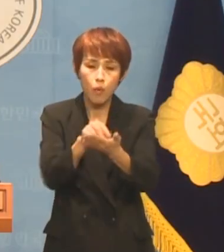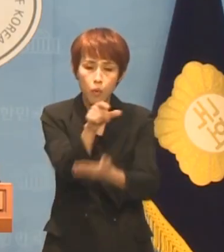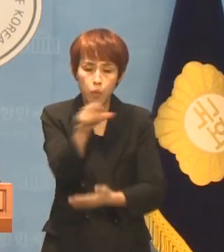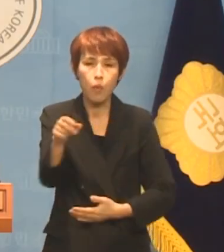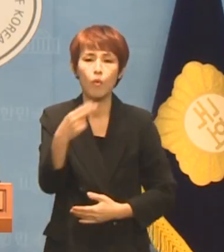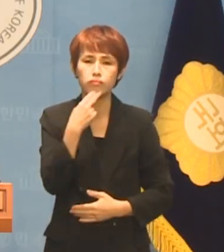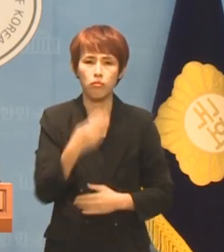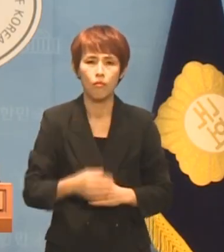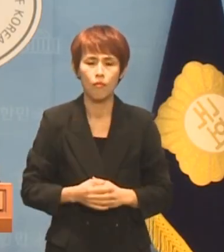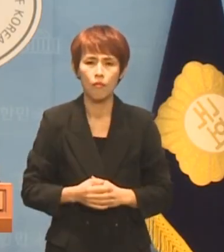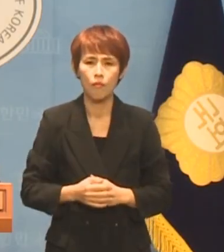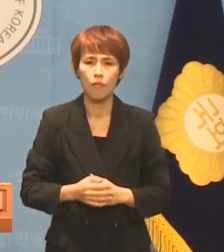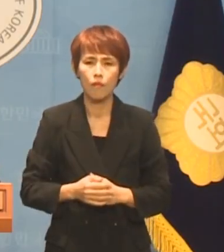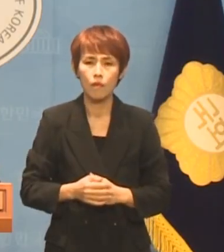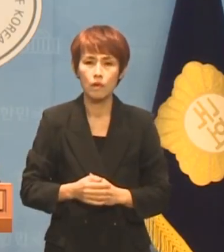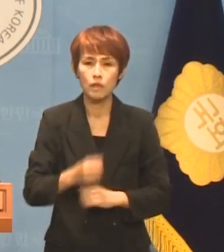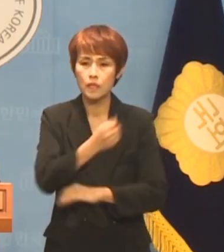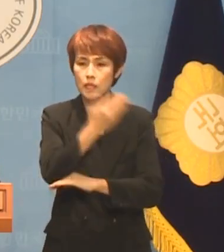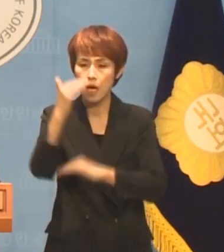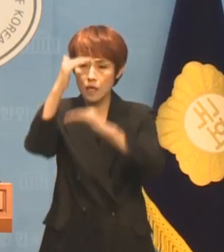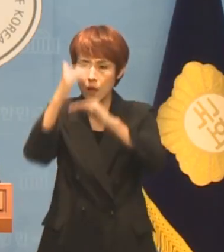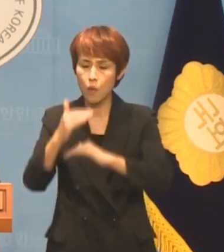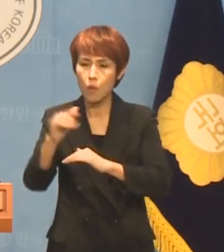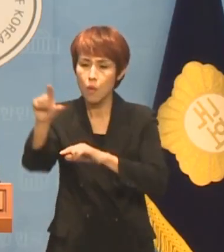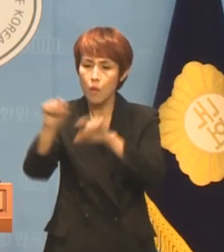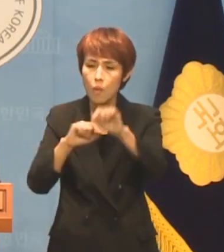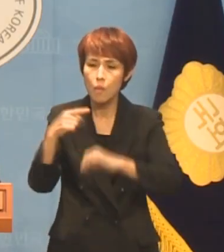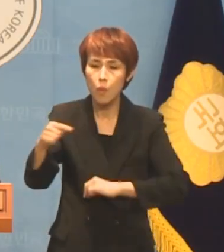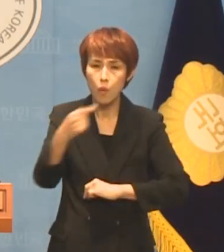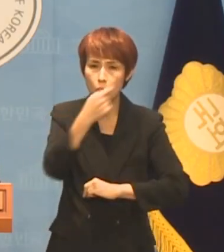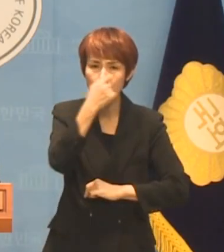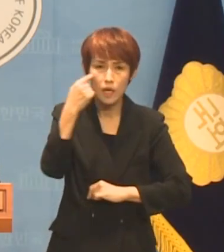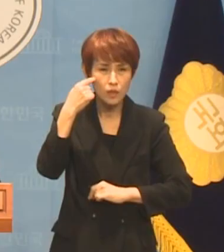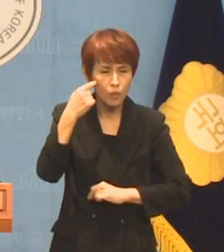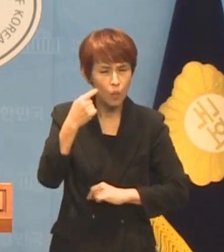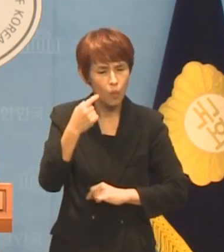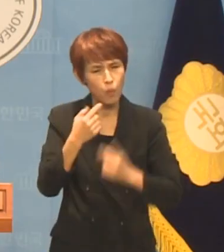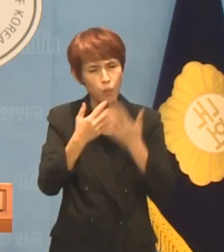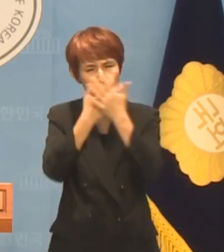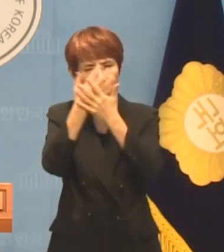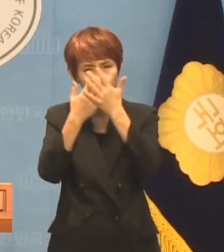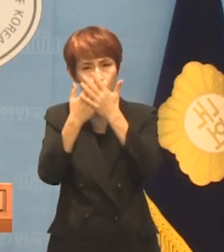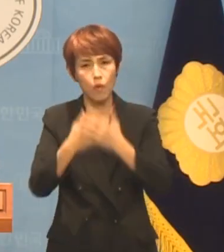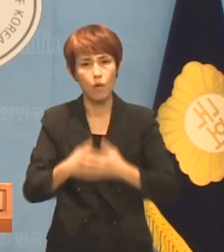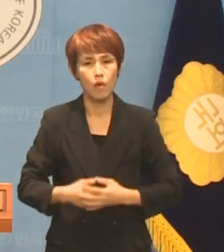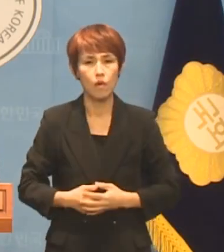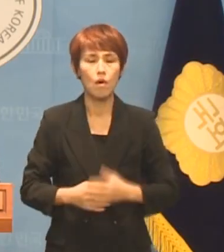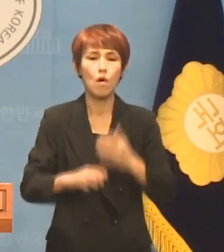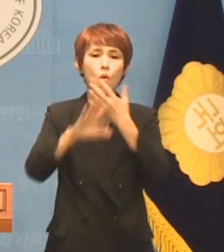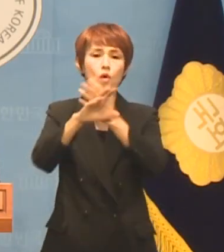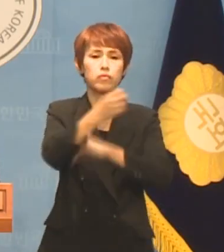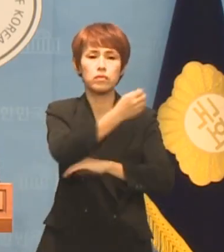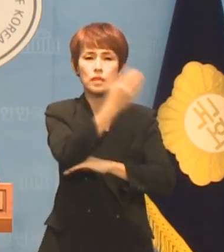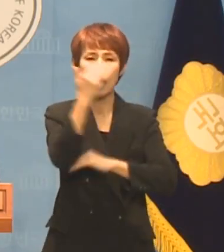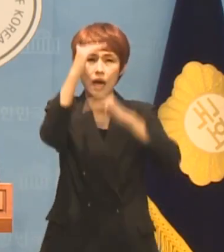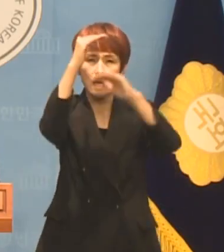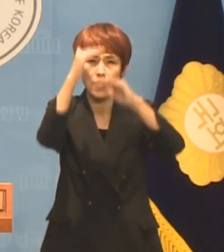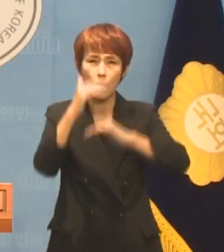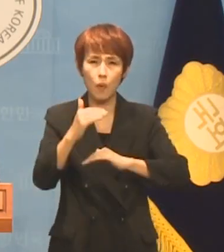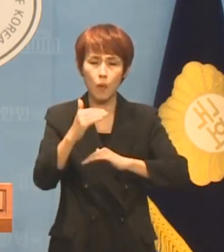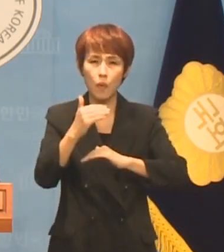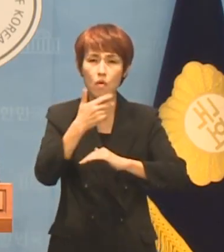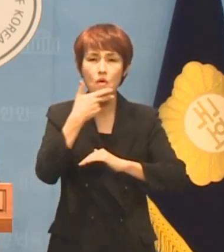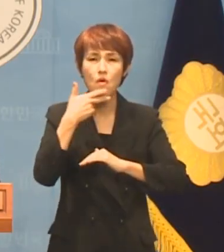도대체 어느 기사를 인용한 것인지 확인조차 쉽지 않습니다. 설마 외신 기사의 원문조차